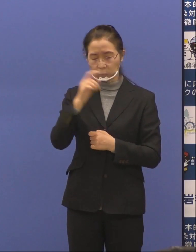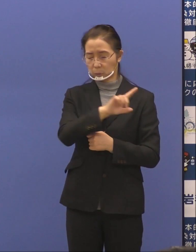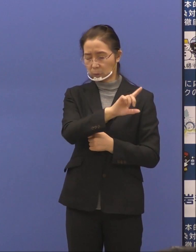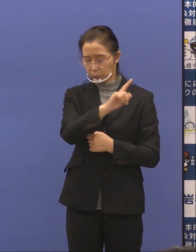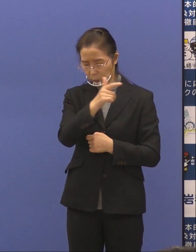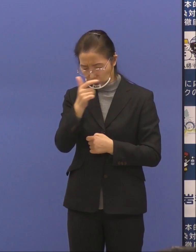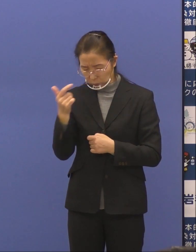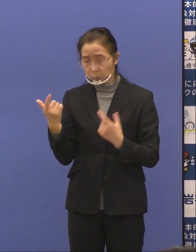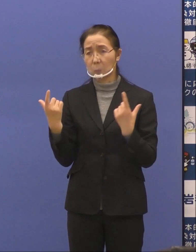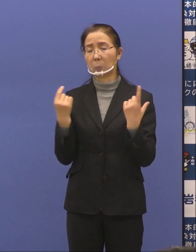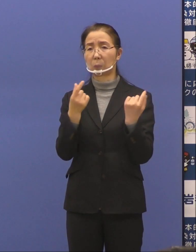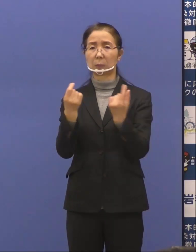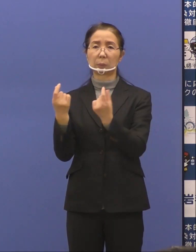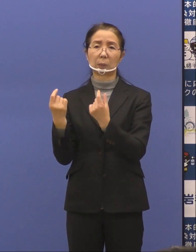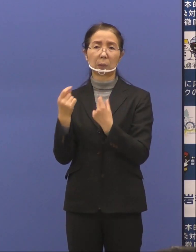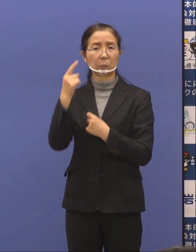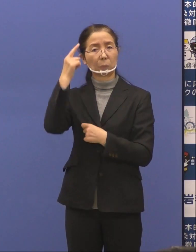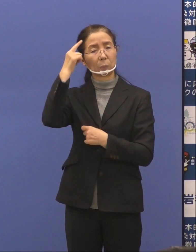ロシアもそうなんで、